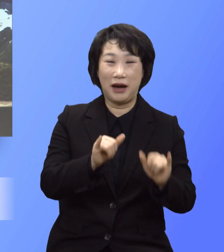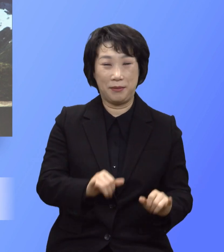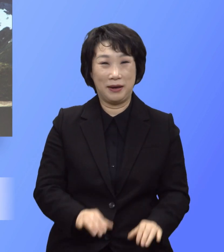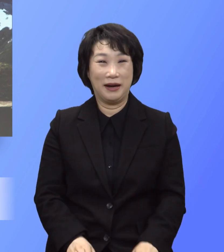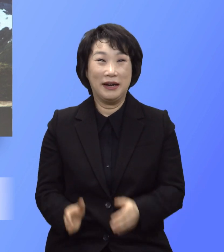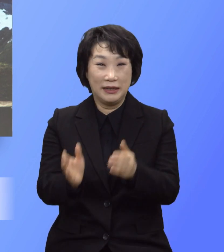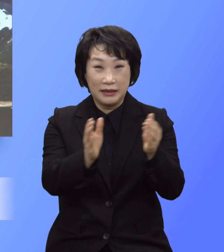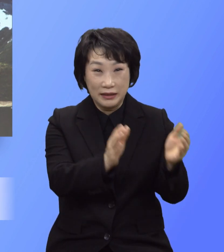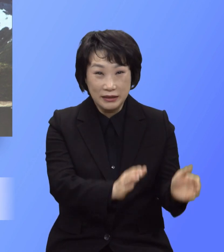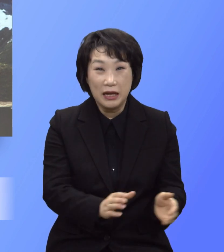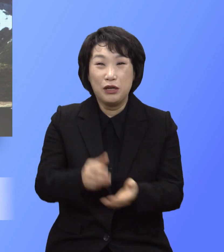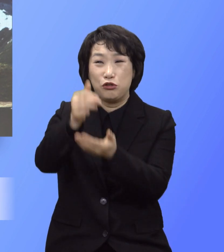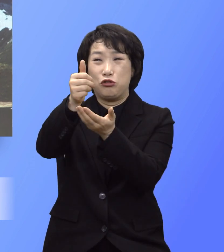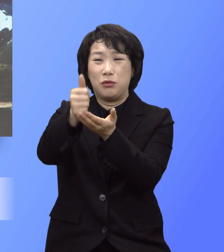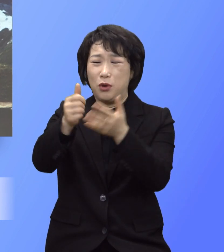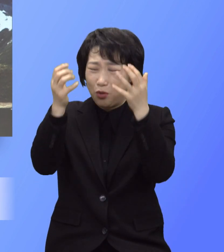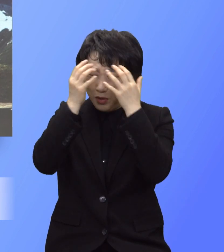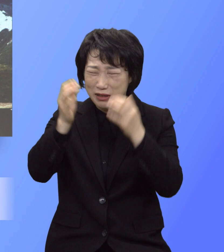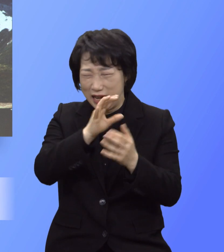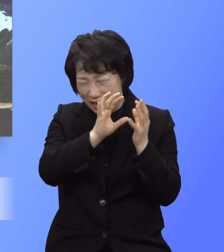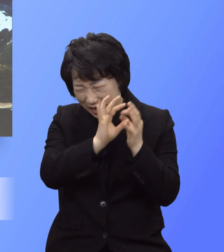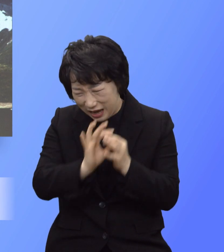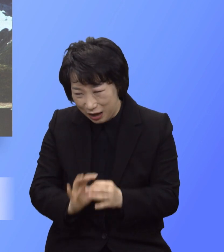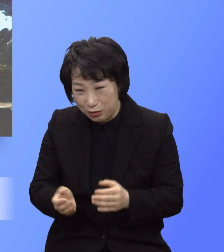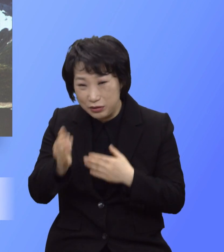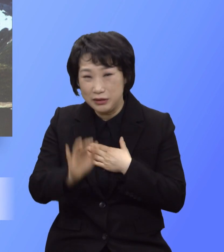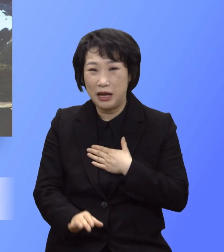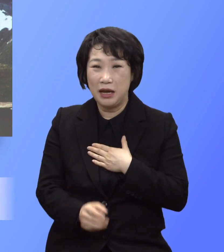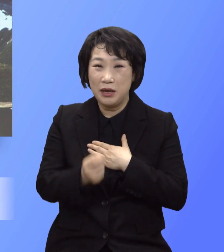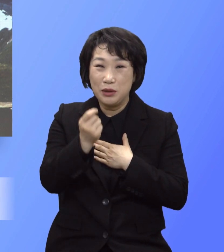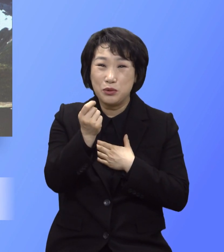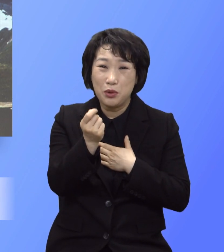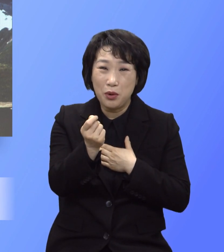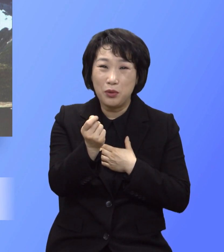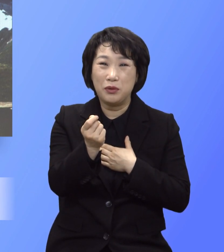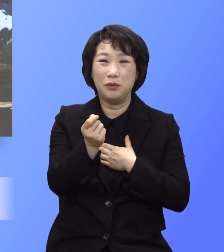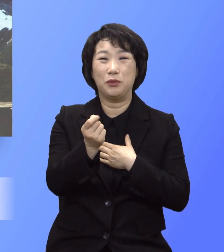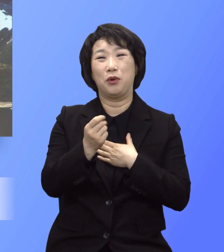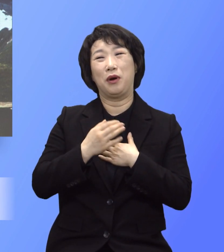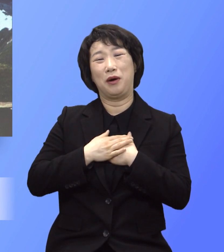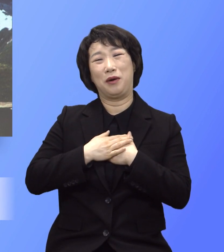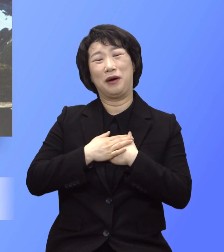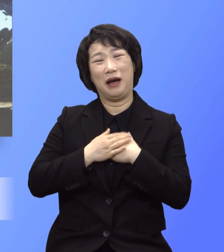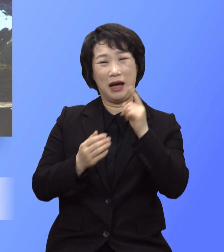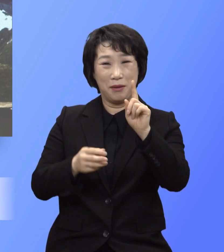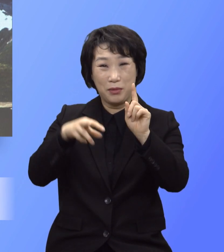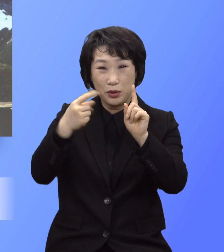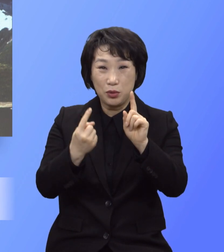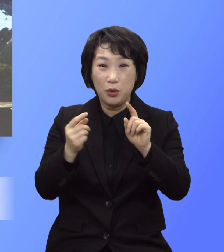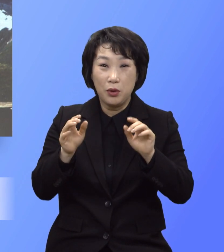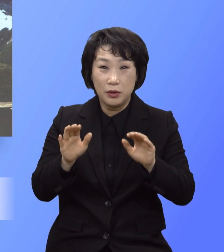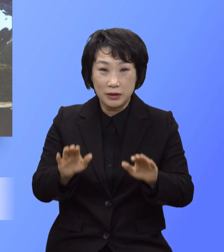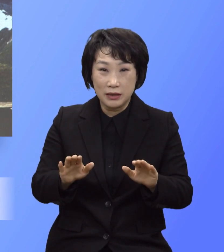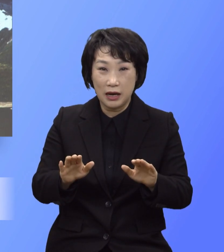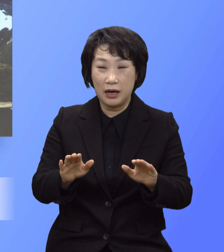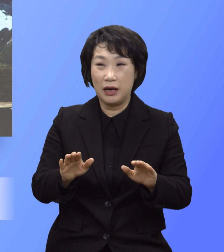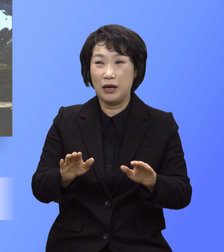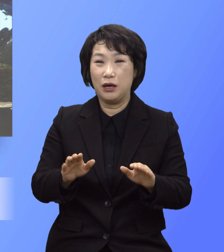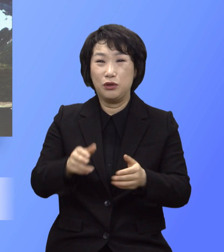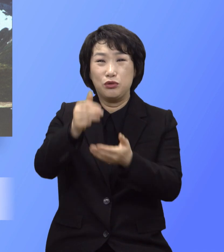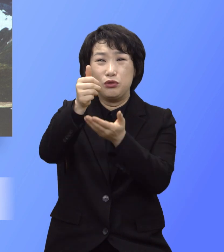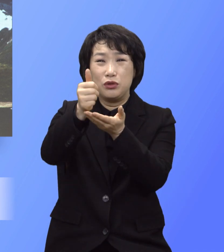주님은 그 고난을 당하면서도 단 한 번도 아주